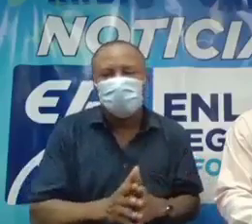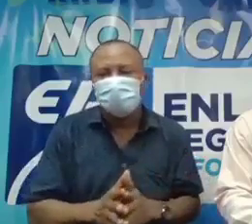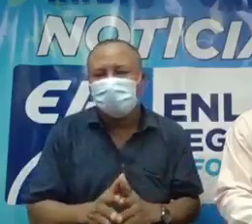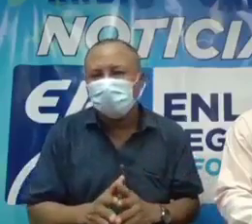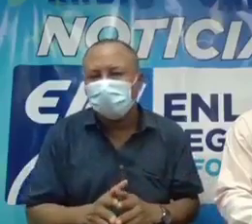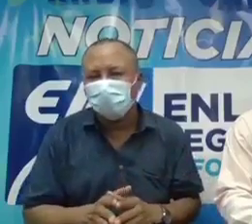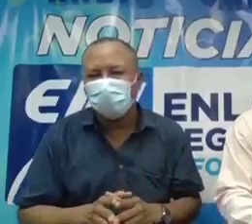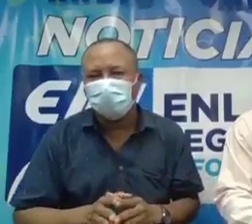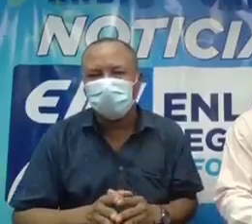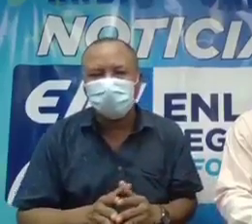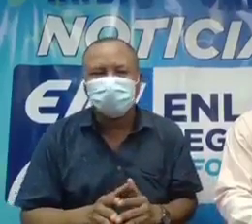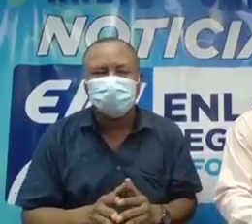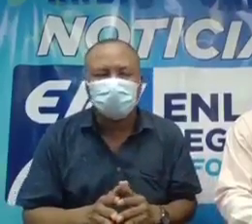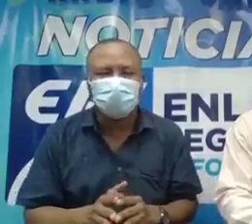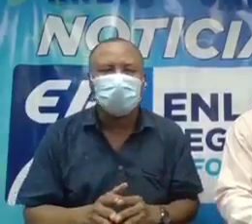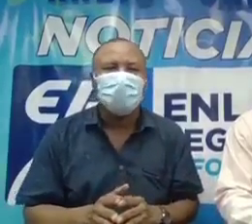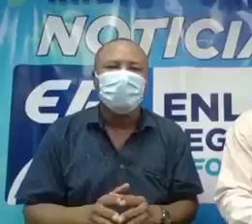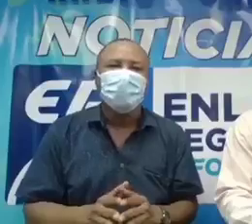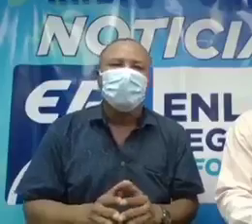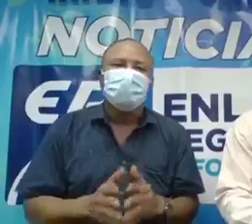inicio del periodo